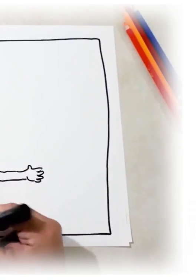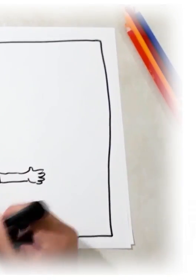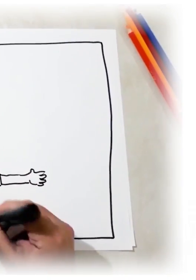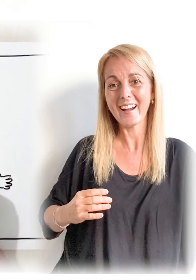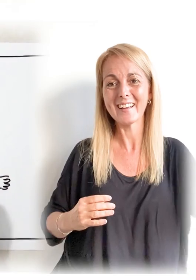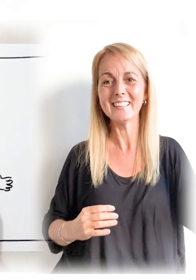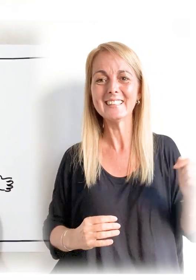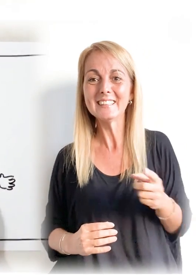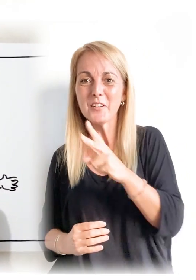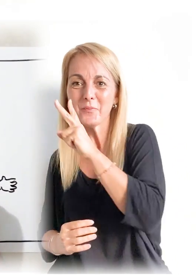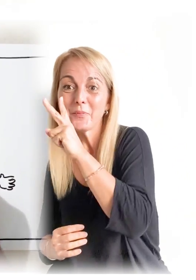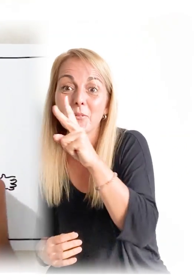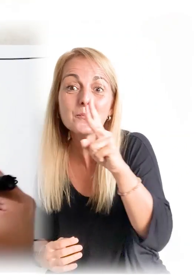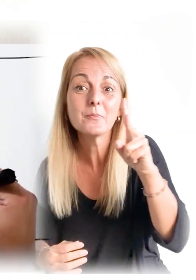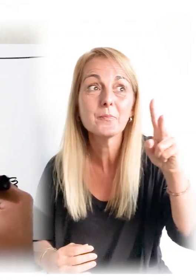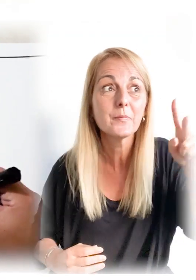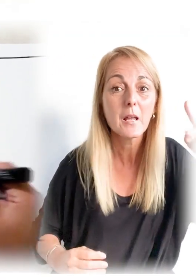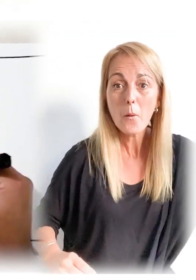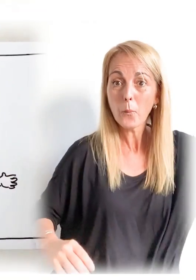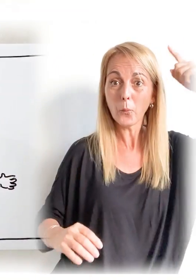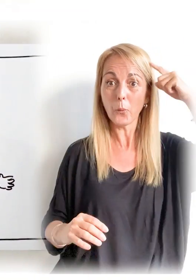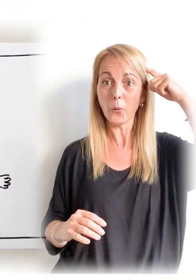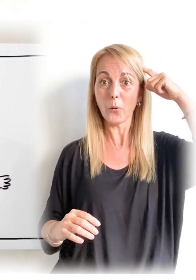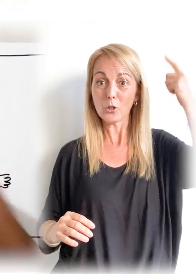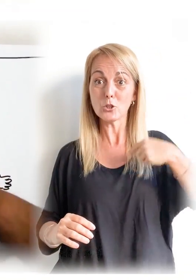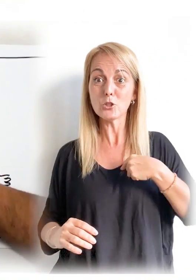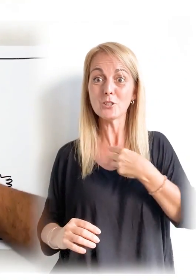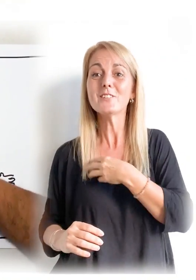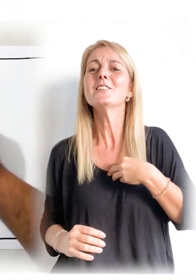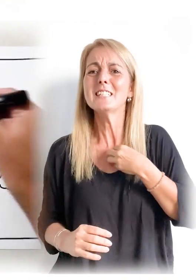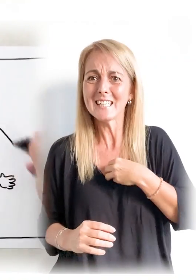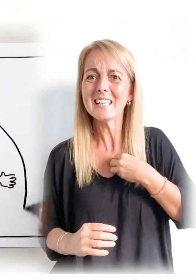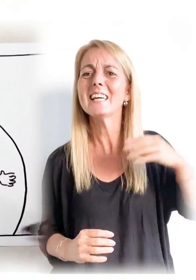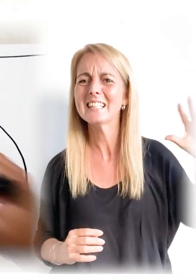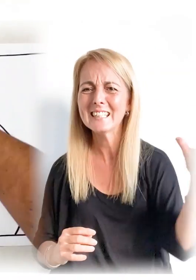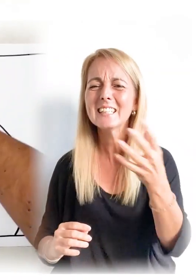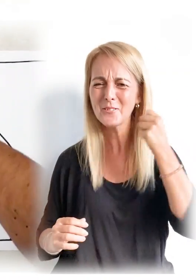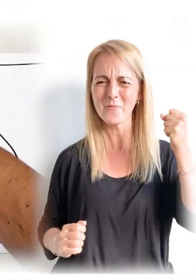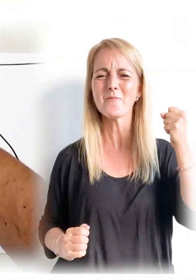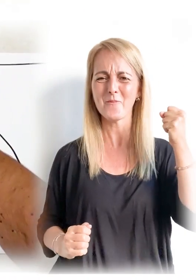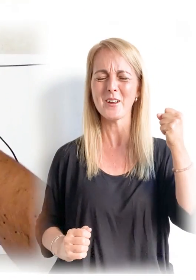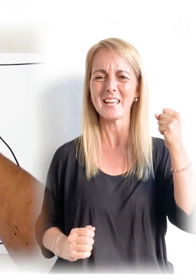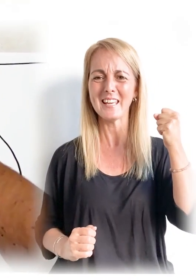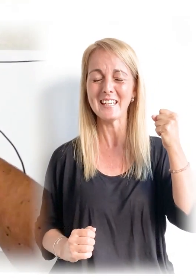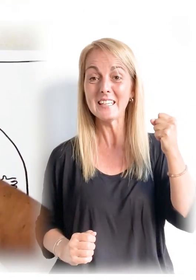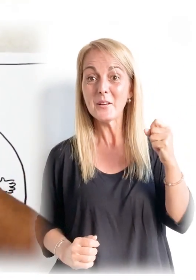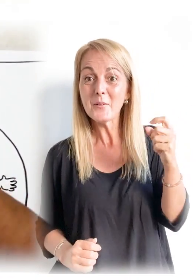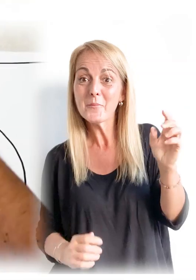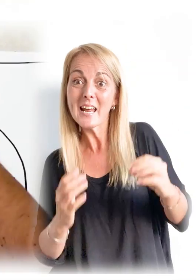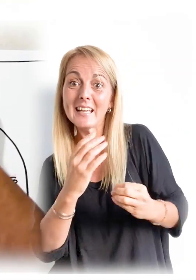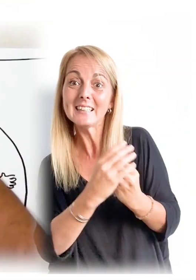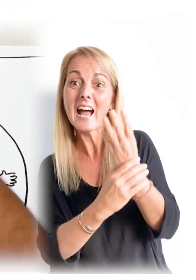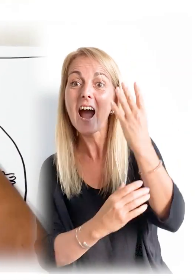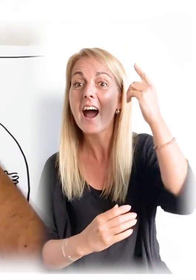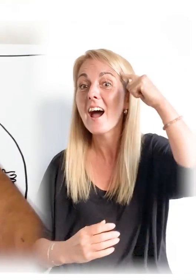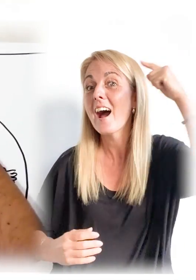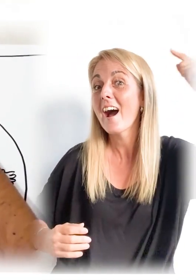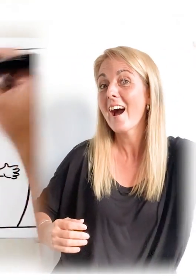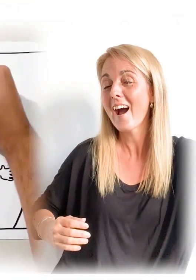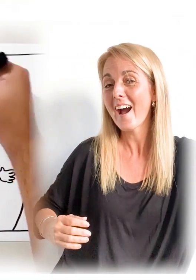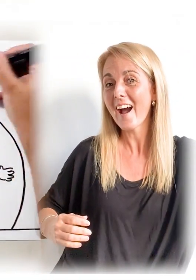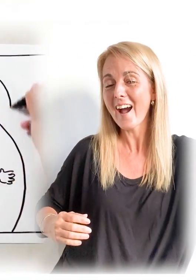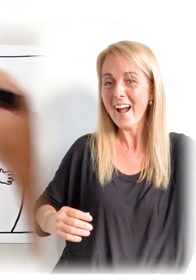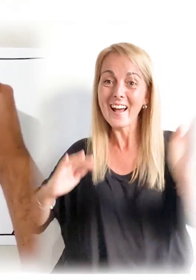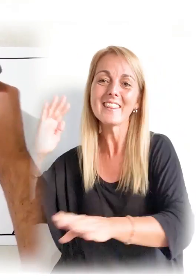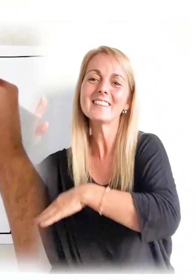crear. Mirando y pensando, yo siento que puedo inventar